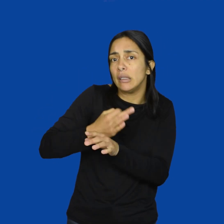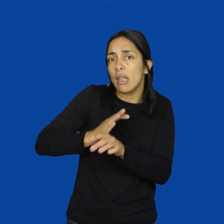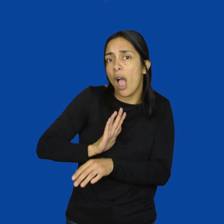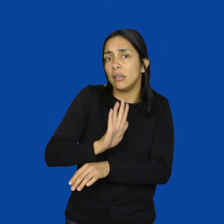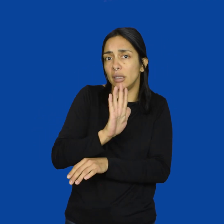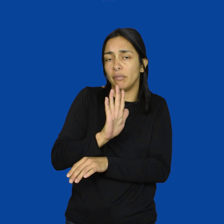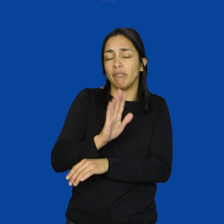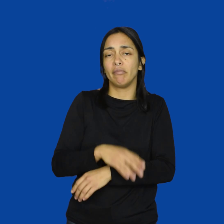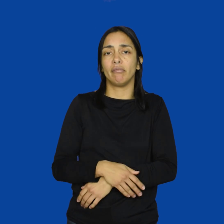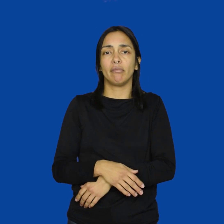libera.